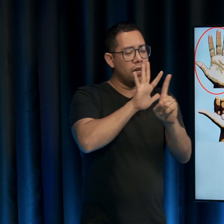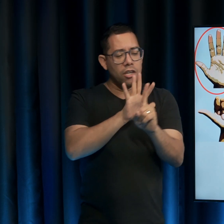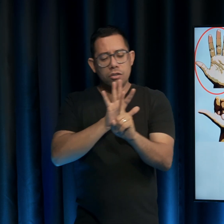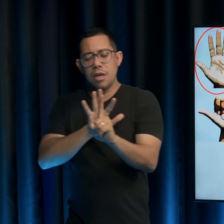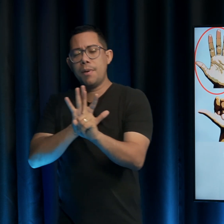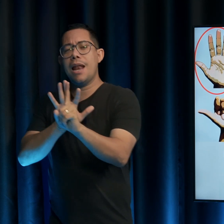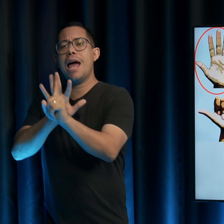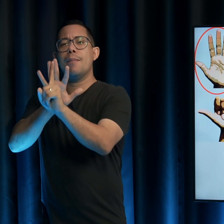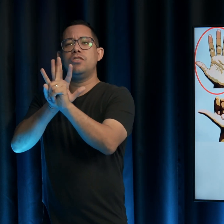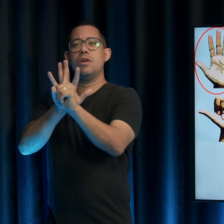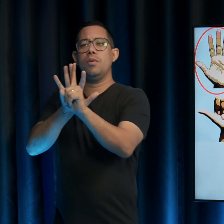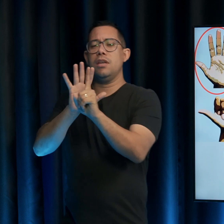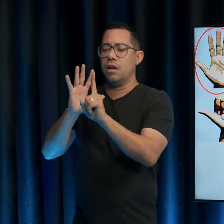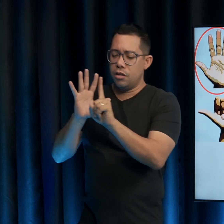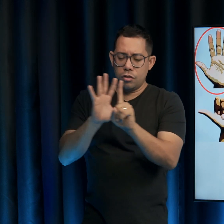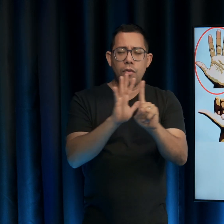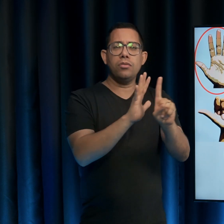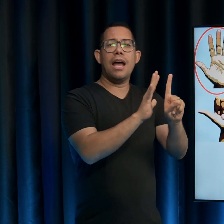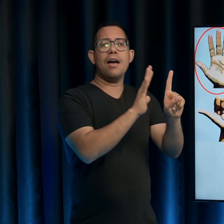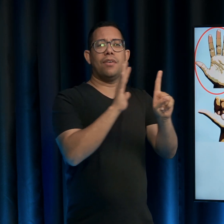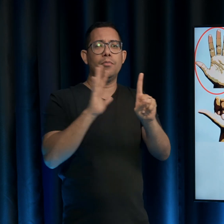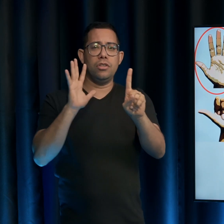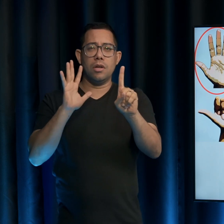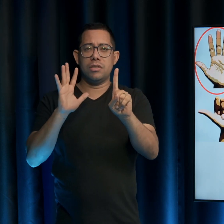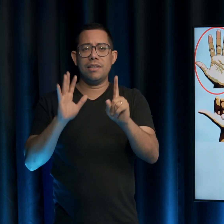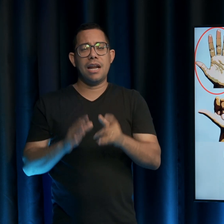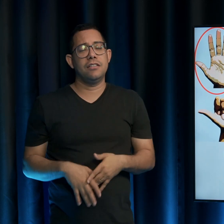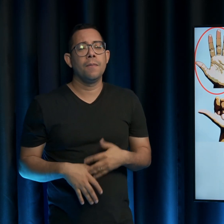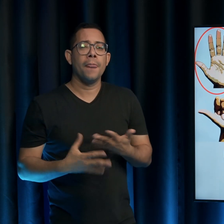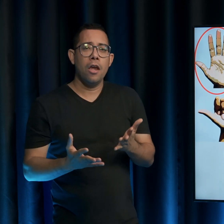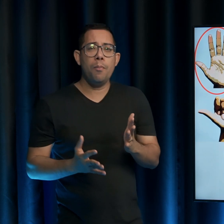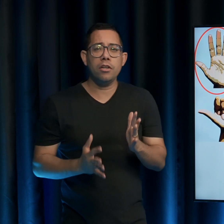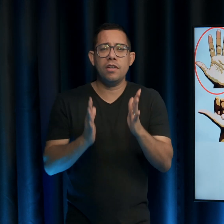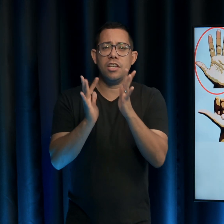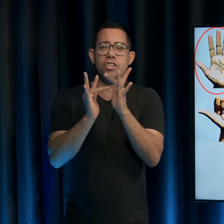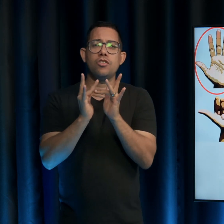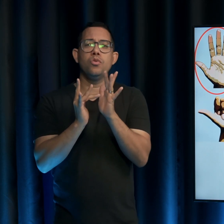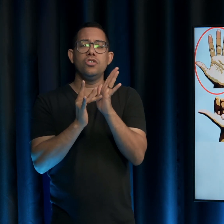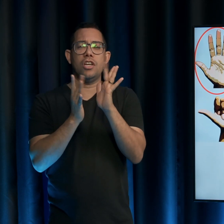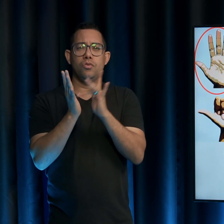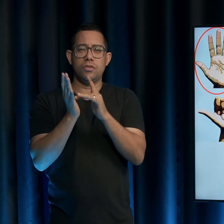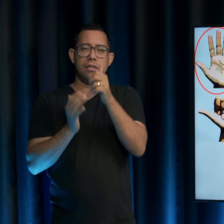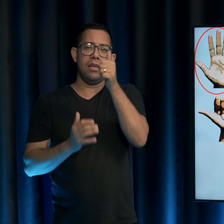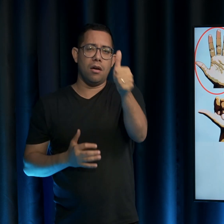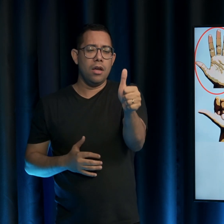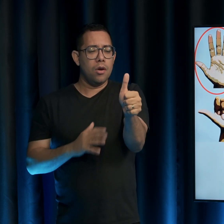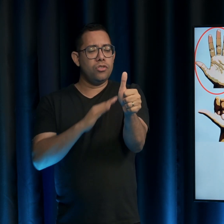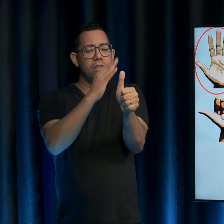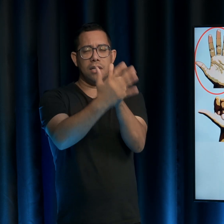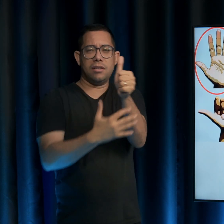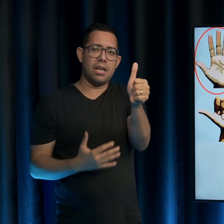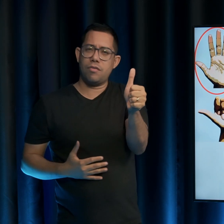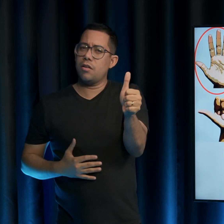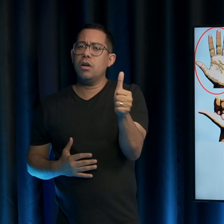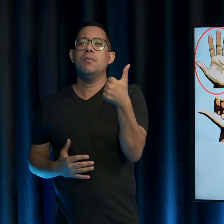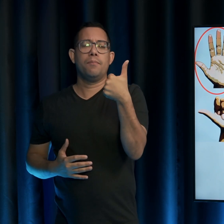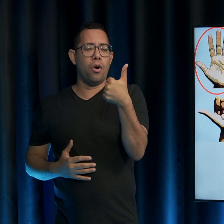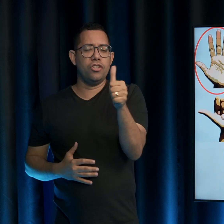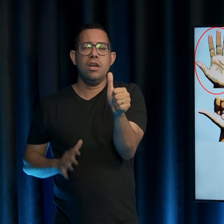Jesus ia para lá, a multidão ia. Jesus voltava, a multidão estava atrás. Eu posso fazer Jesus aqui, ó, utilizando esse classificador? Pode. Aqui,